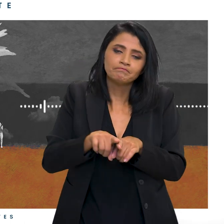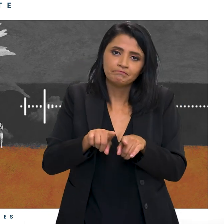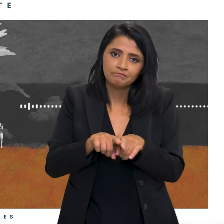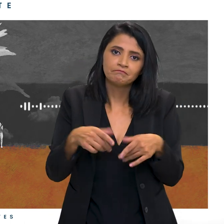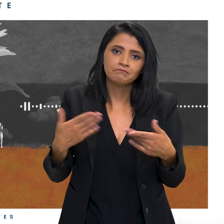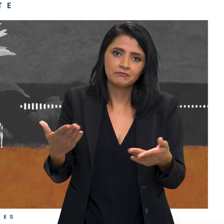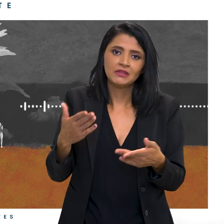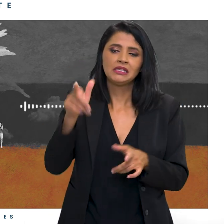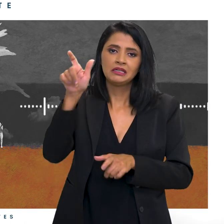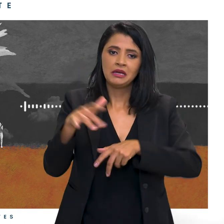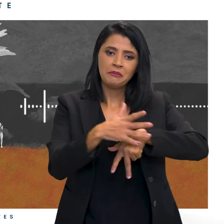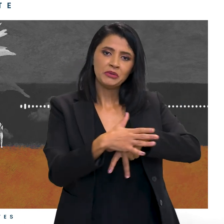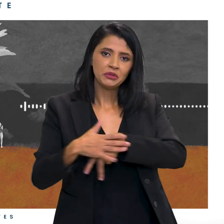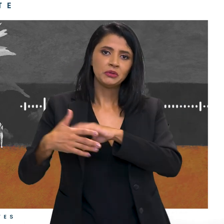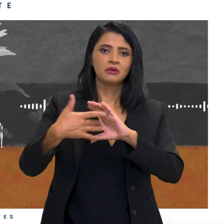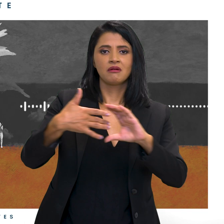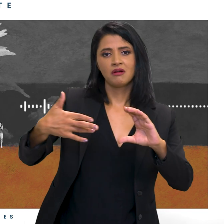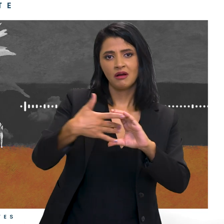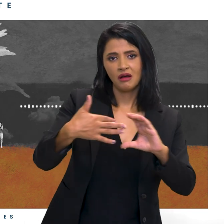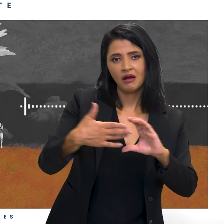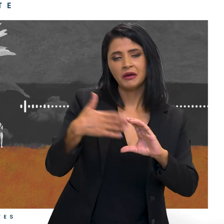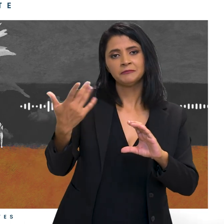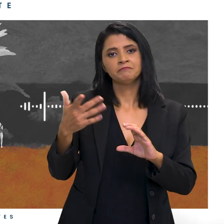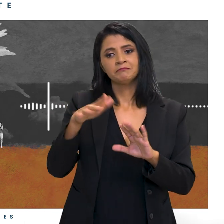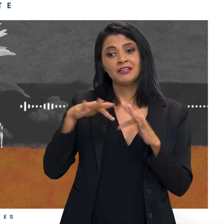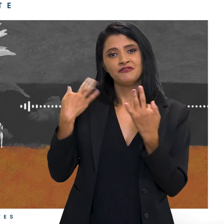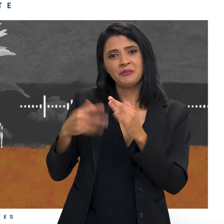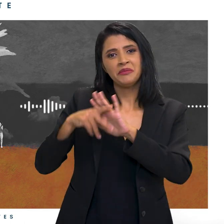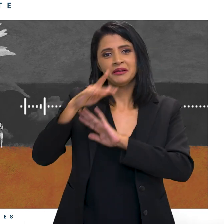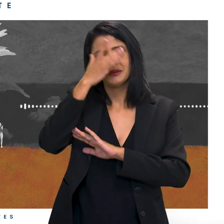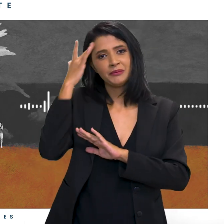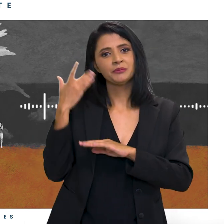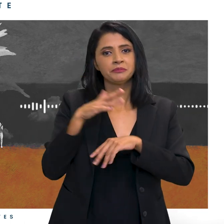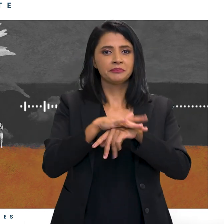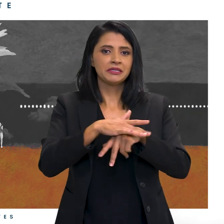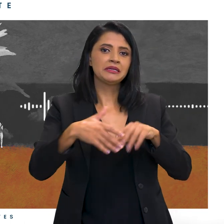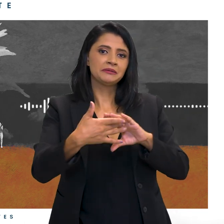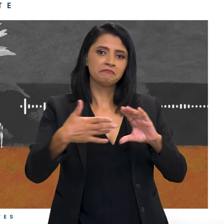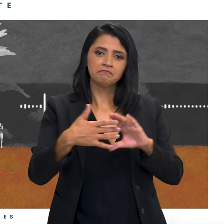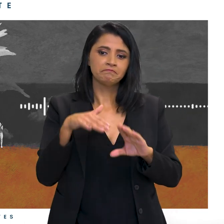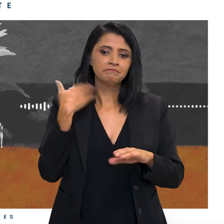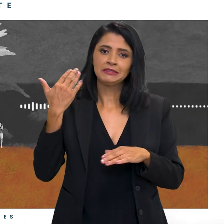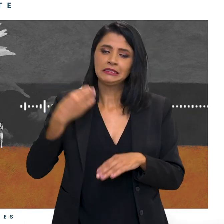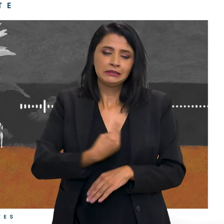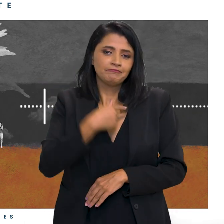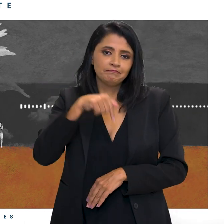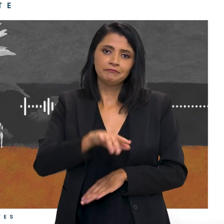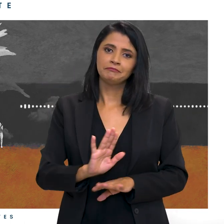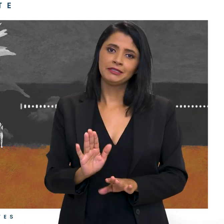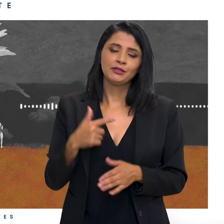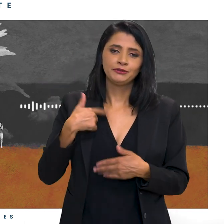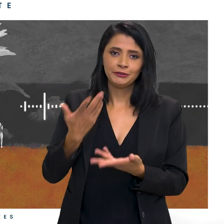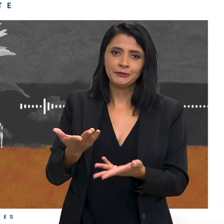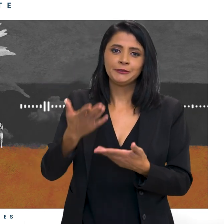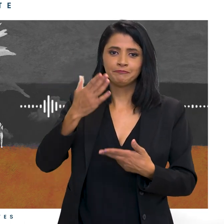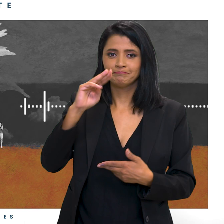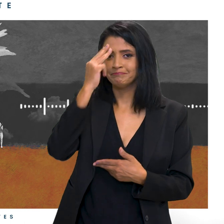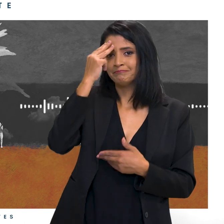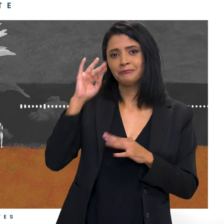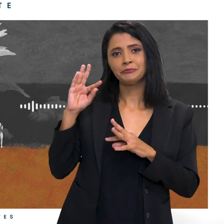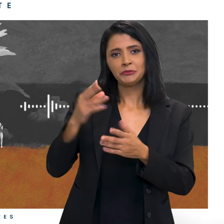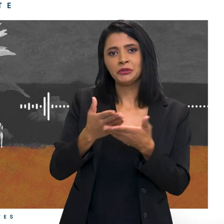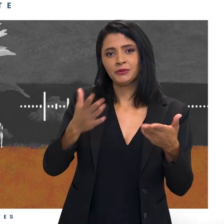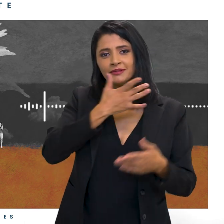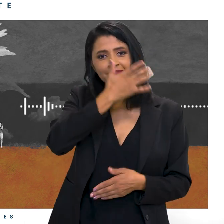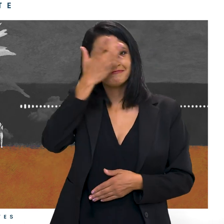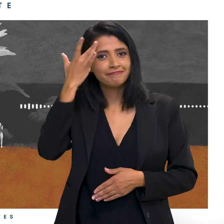foram também. Todos os pacientes raros, os parentes de pacientes raros que não estão mais aqui com a gente. A gente deixa em